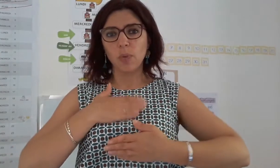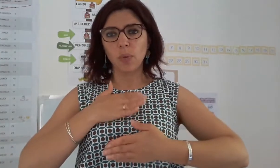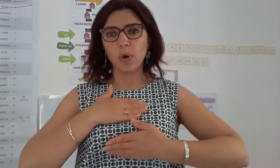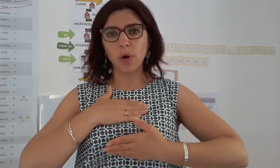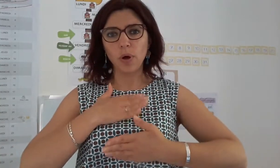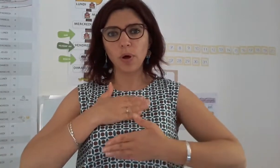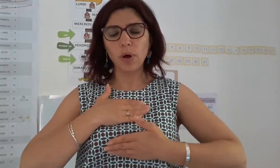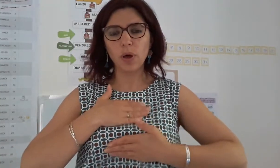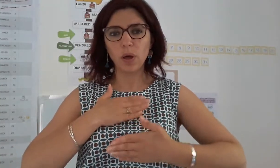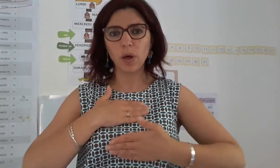peur,